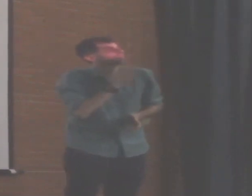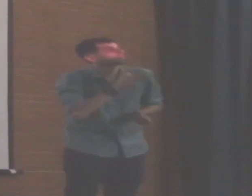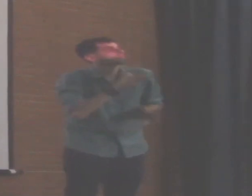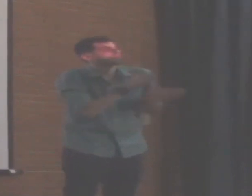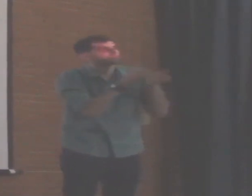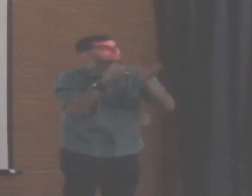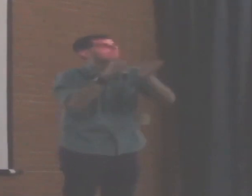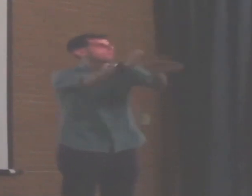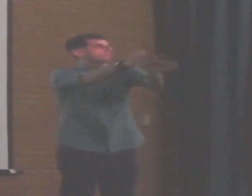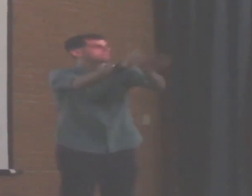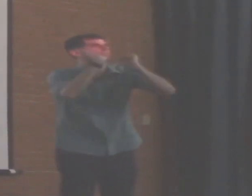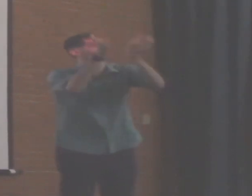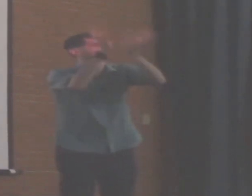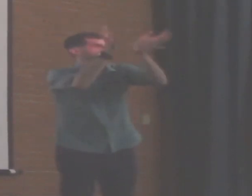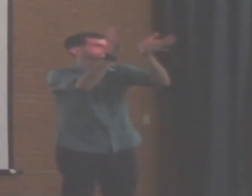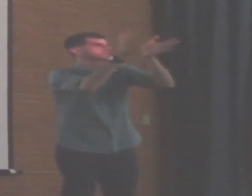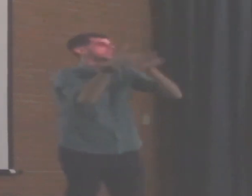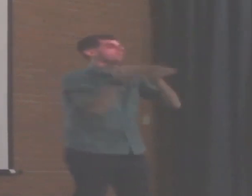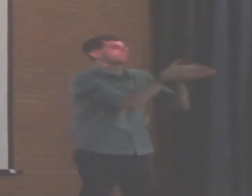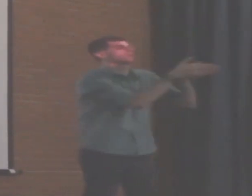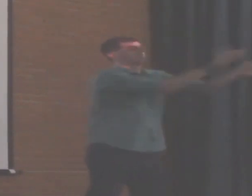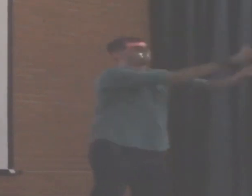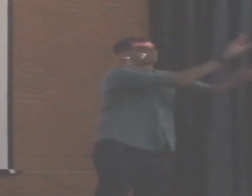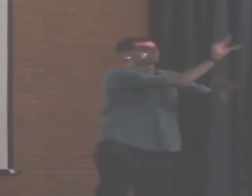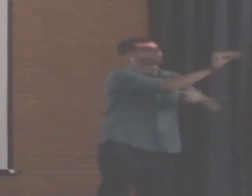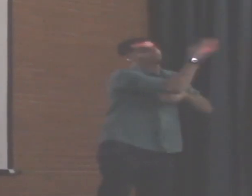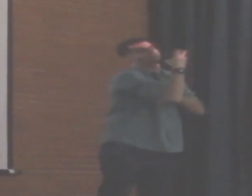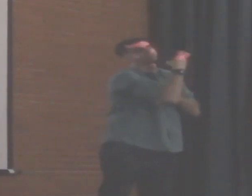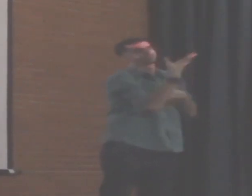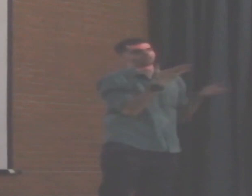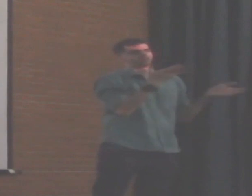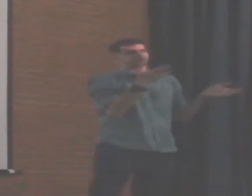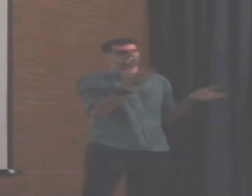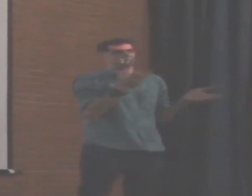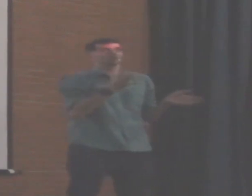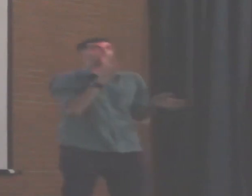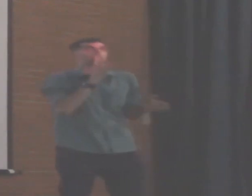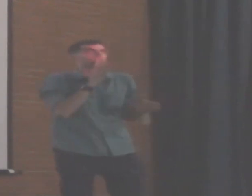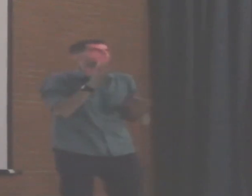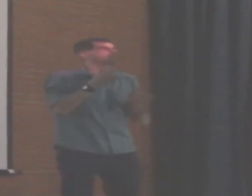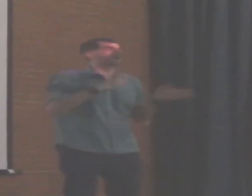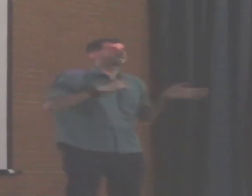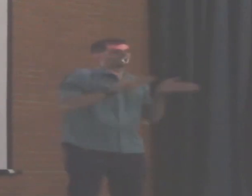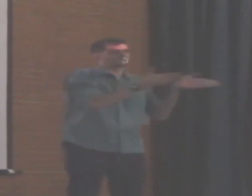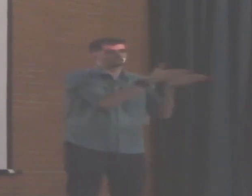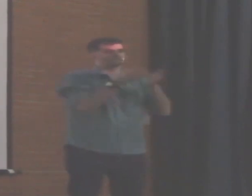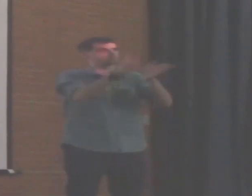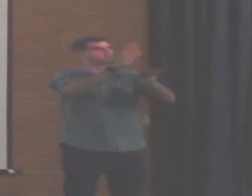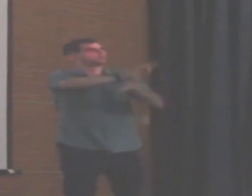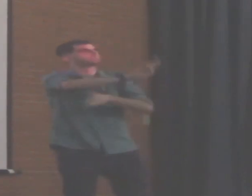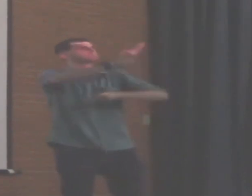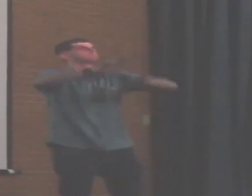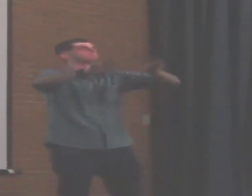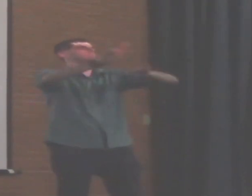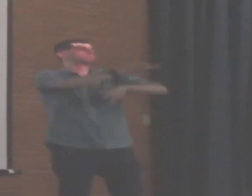vai crescer e ela consegue seguir caminhos diferentes, por exemplo, escolher o seu próprio caminho,